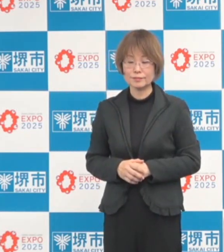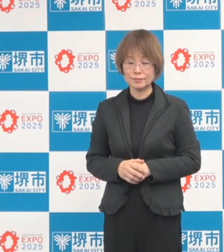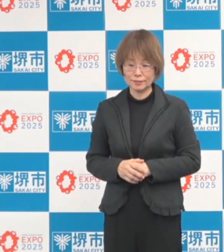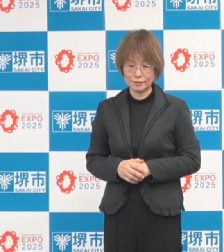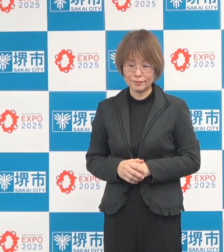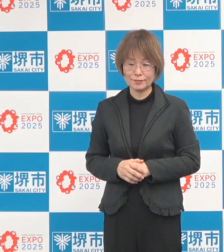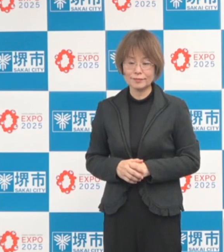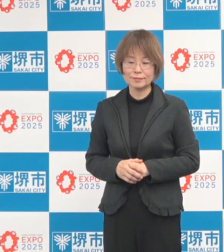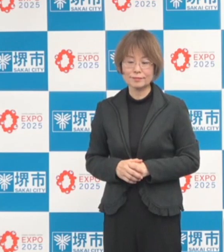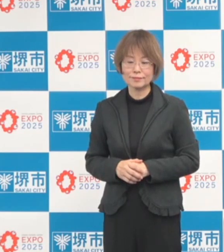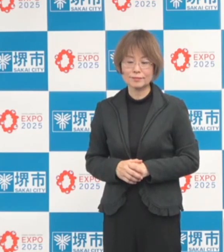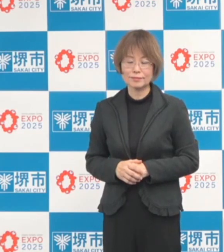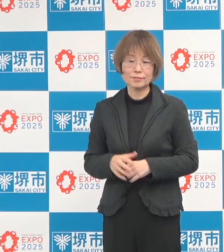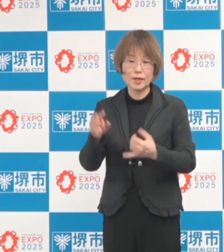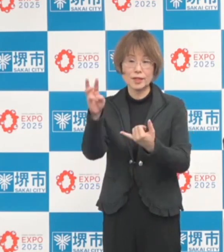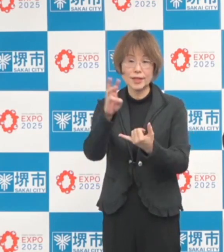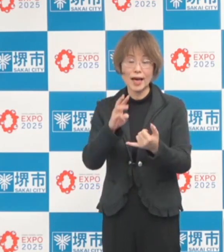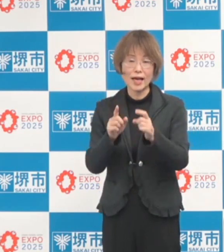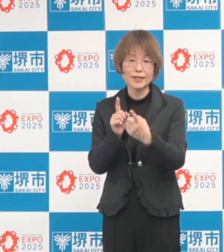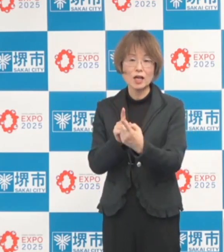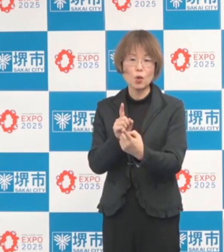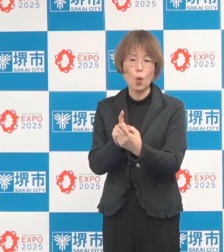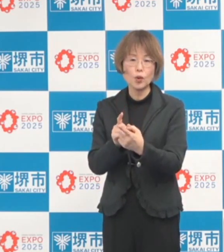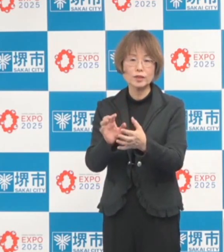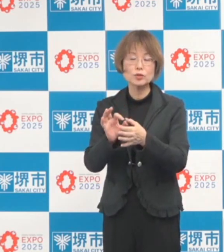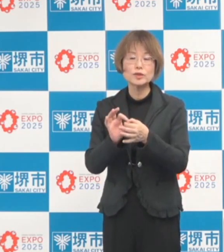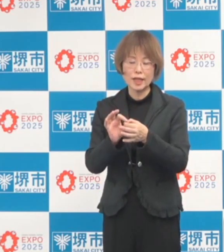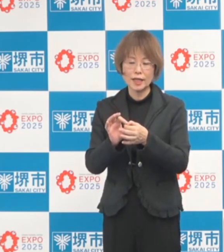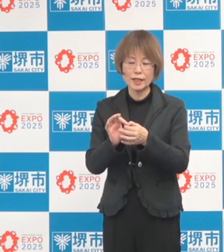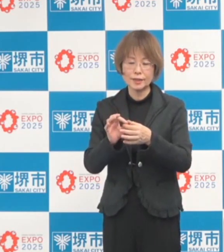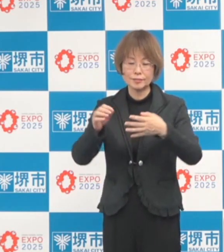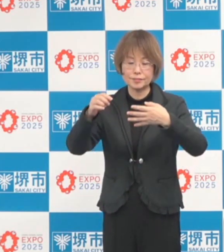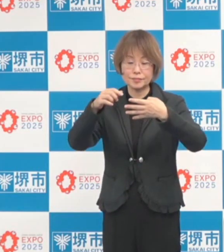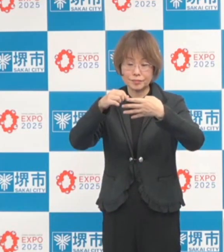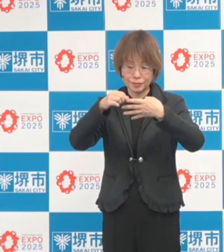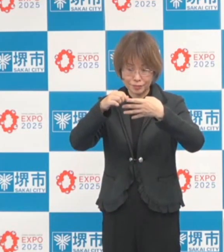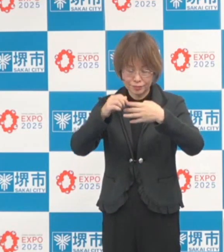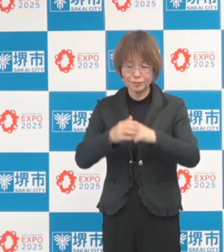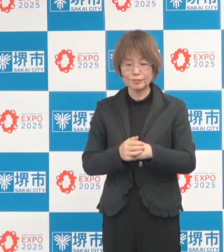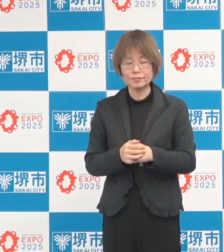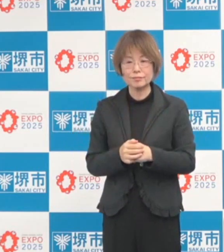はい、災害対応についてです。一番上、